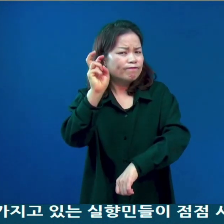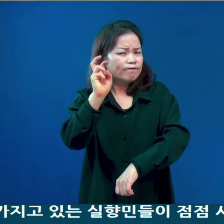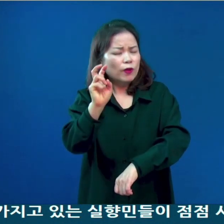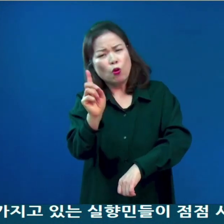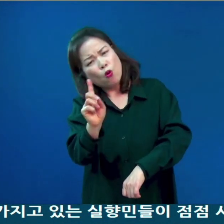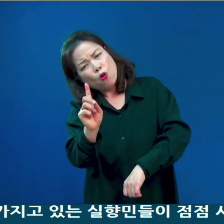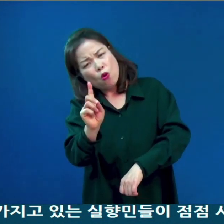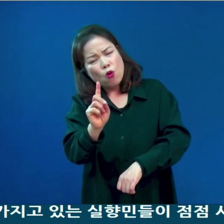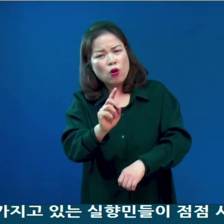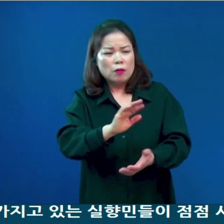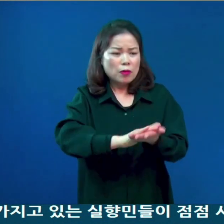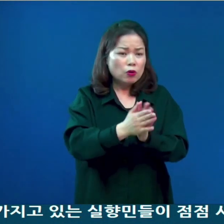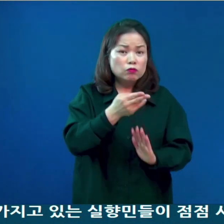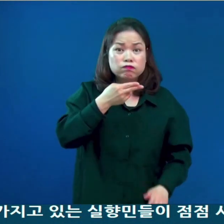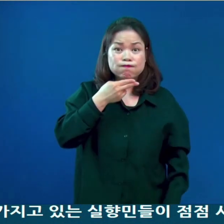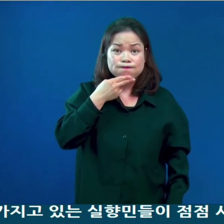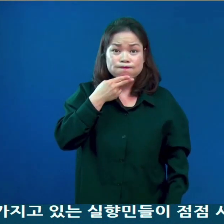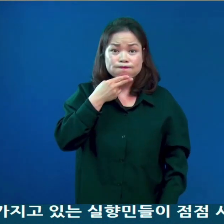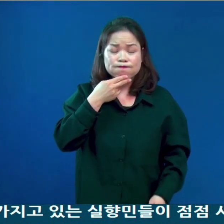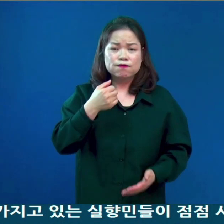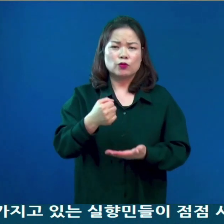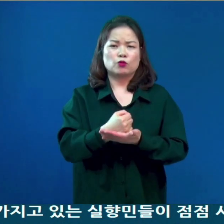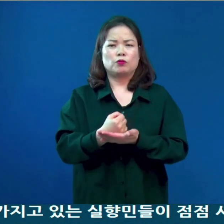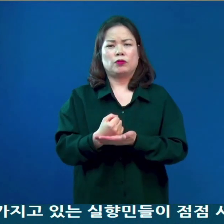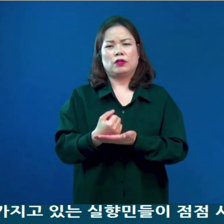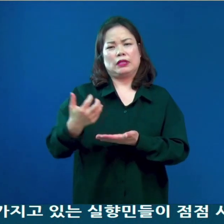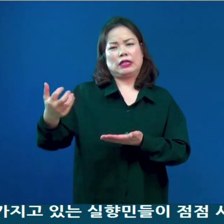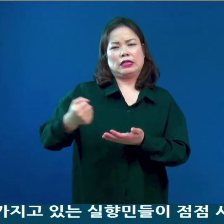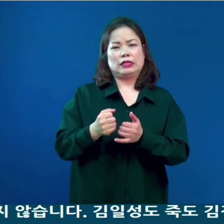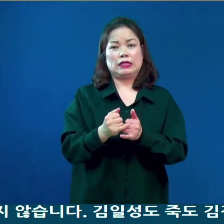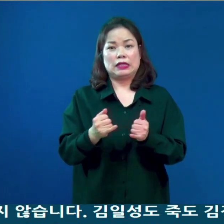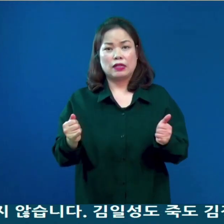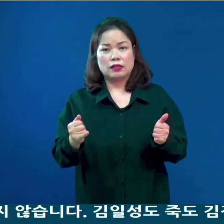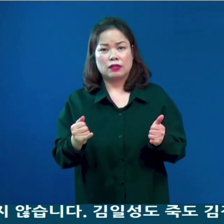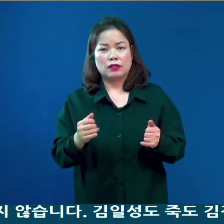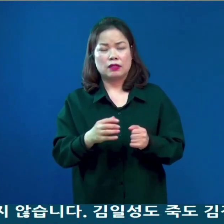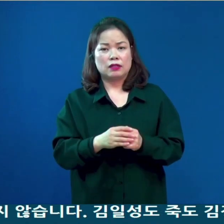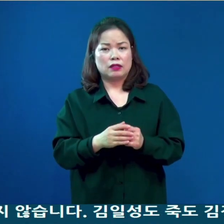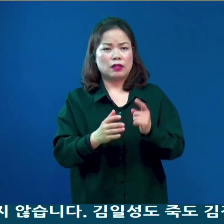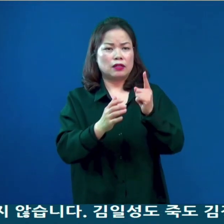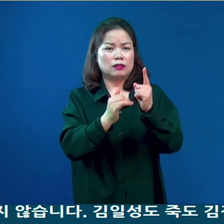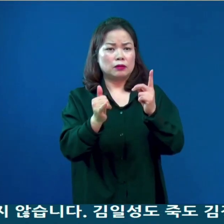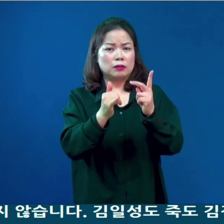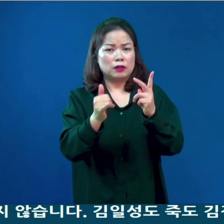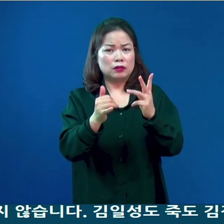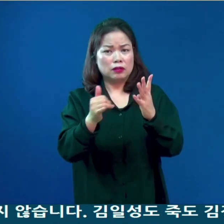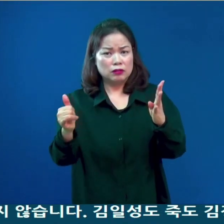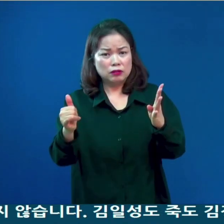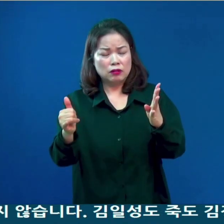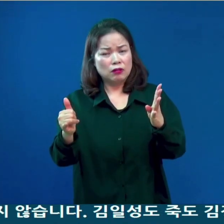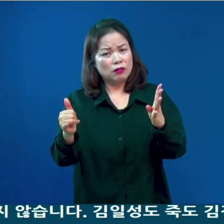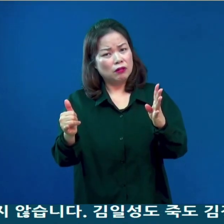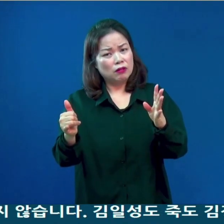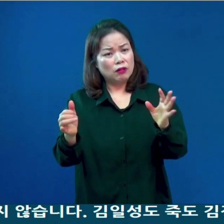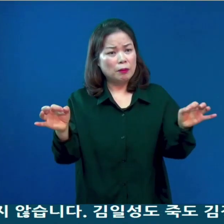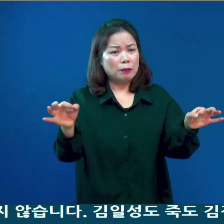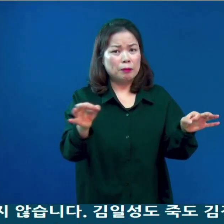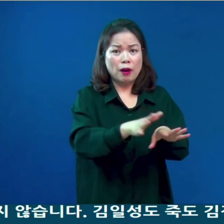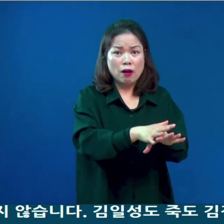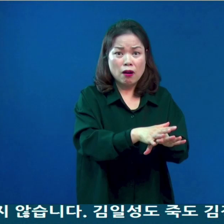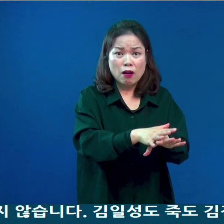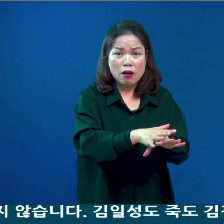되지가 않습니다. 그러나 운명을 가진 분들은 한 분 한 분 쓰러져 갑니다. 사라지고